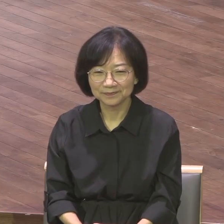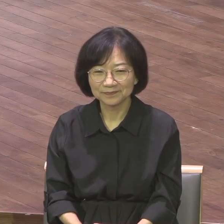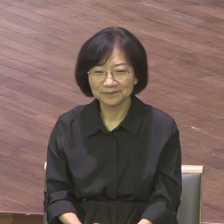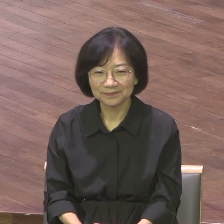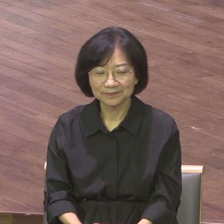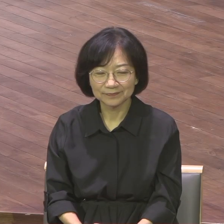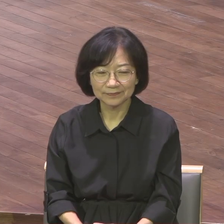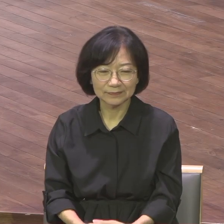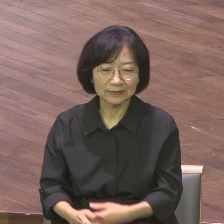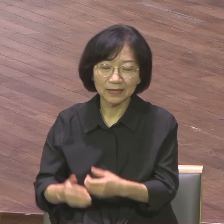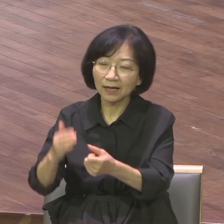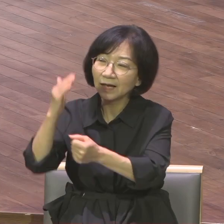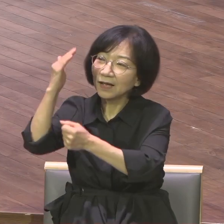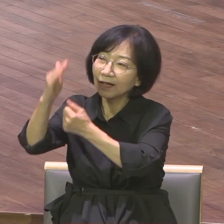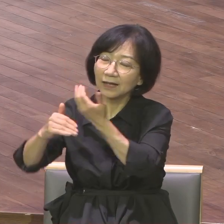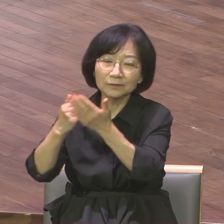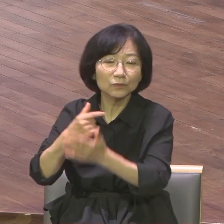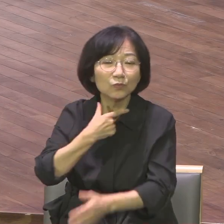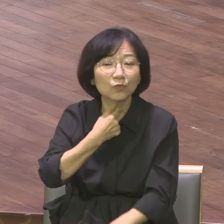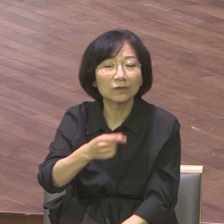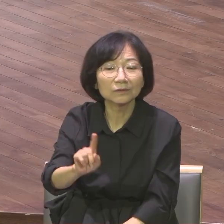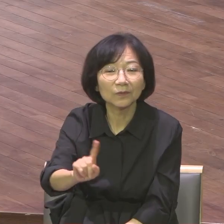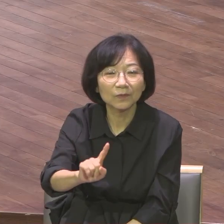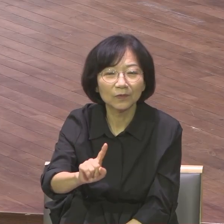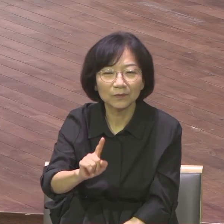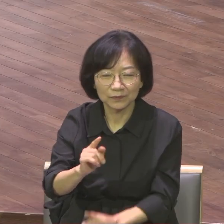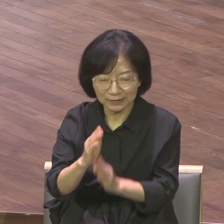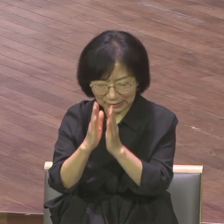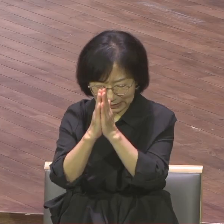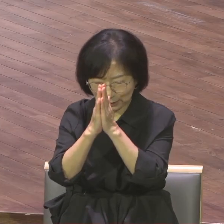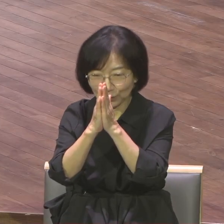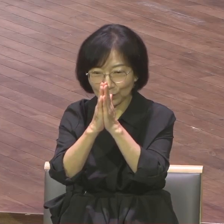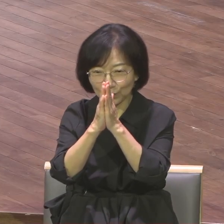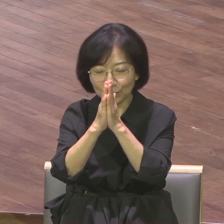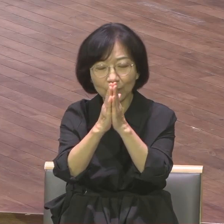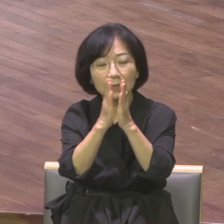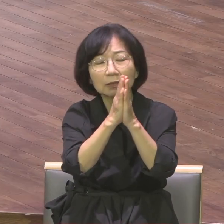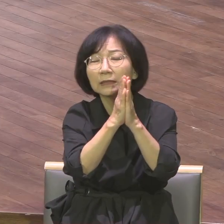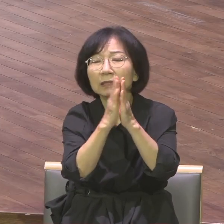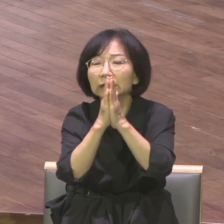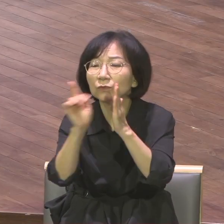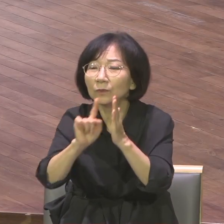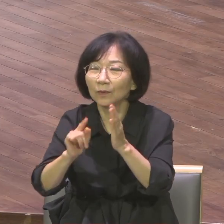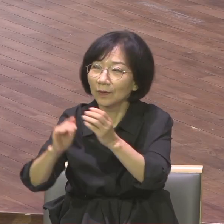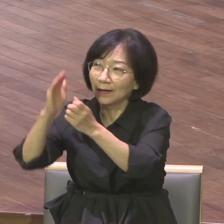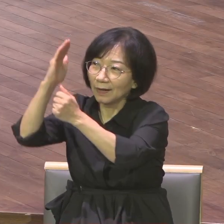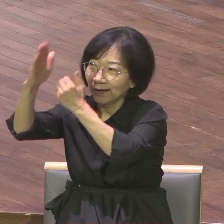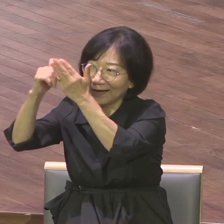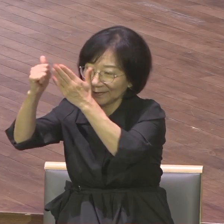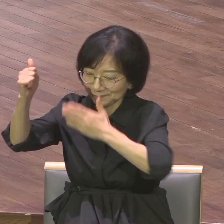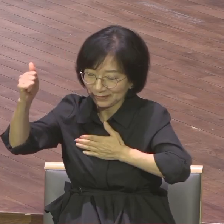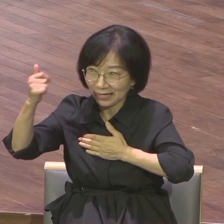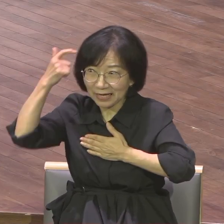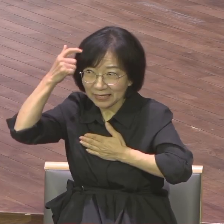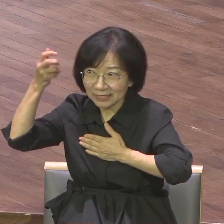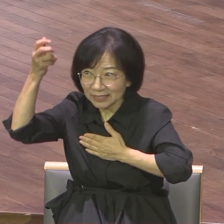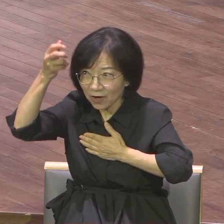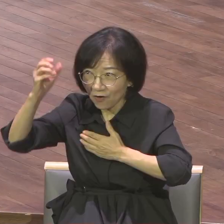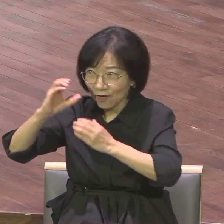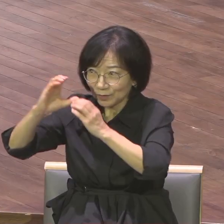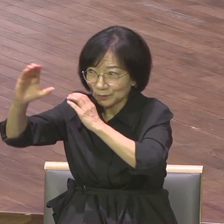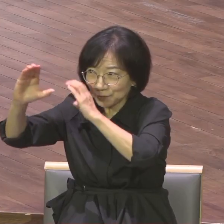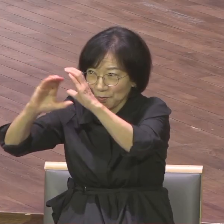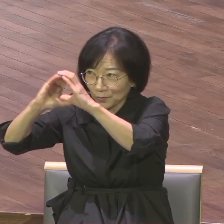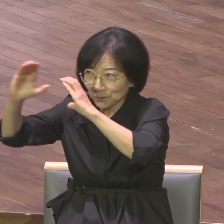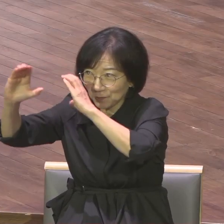하나님이 원하시는 것은 다른 게 아니에요. 기도가 뭐예요? 하나님과 나와의 영적 소통이에요. 기도는 하나님과